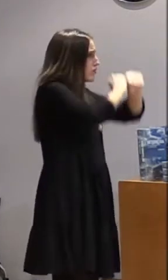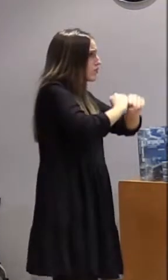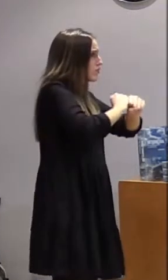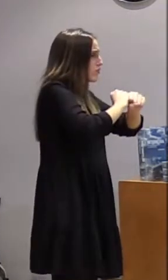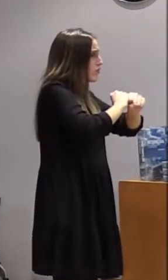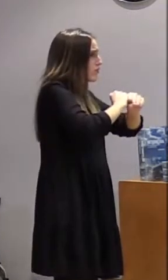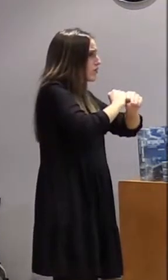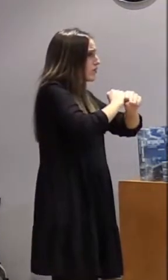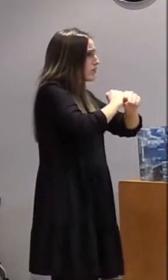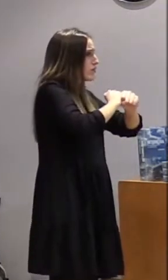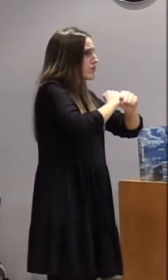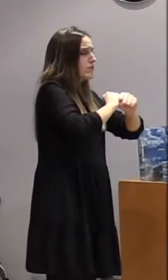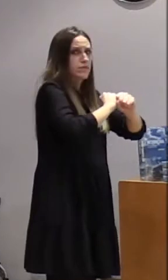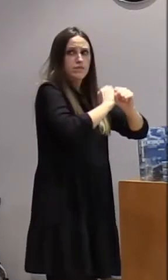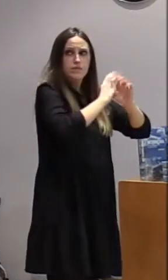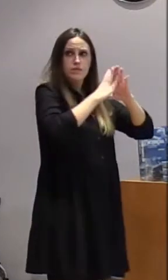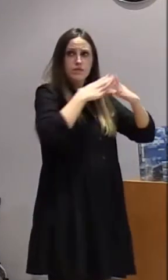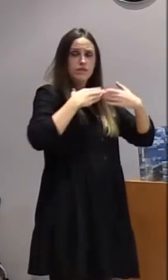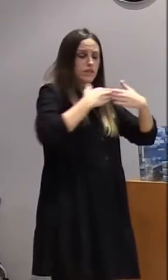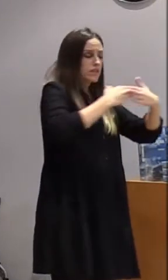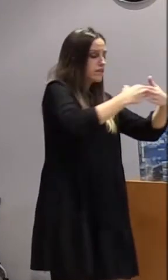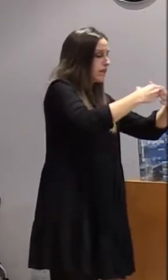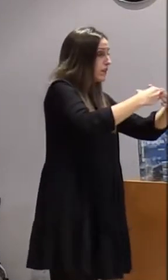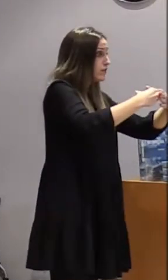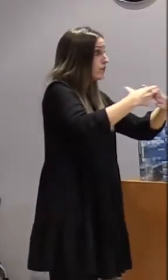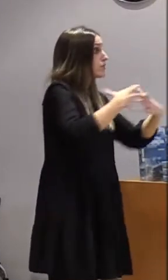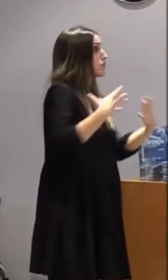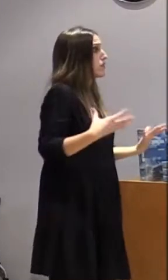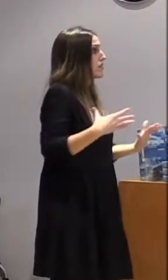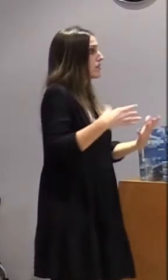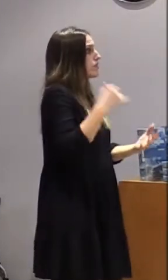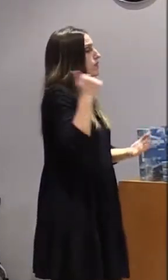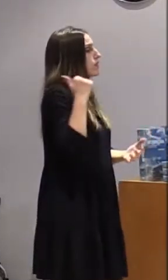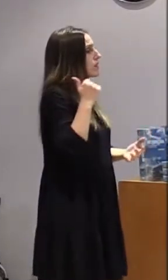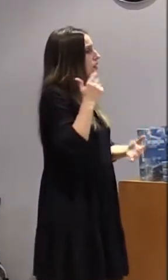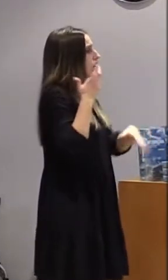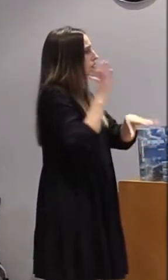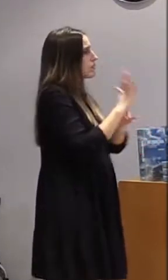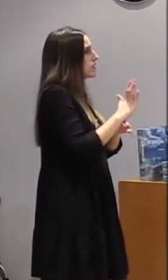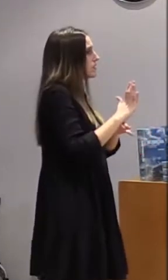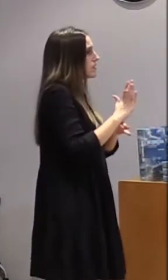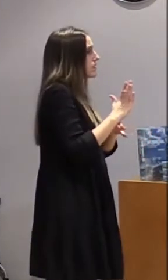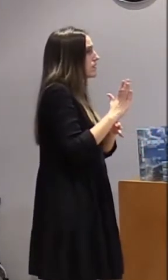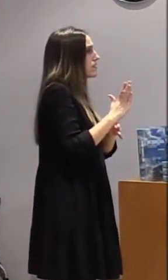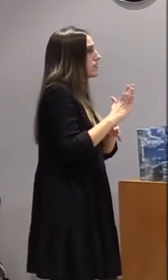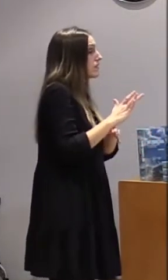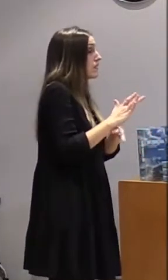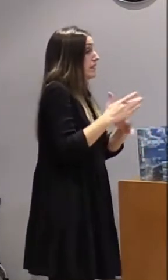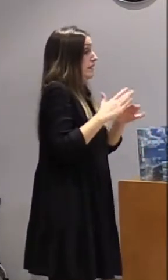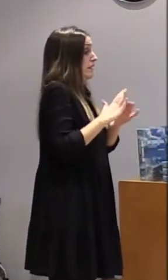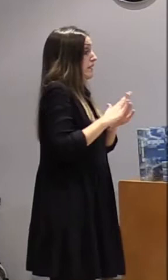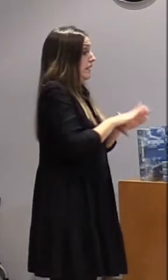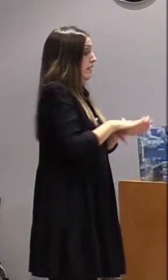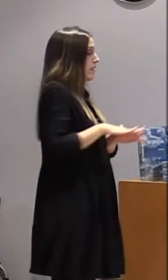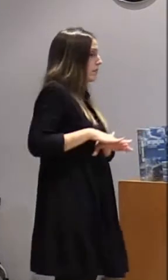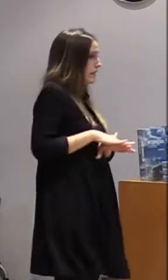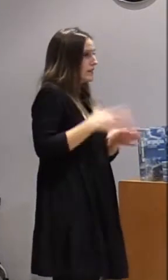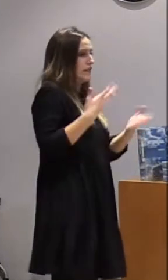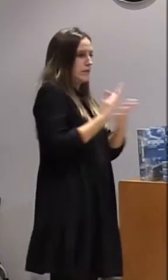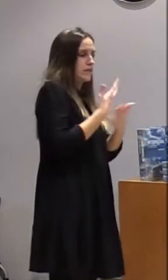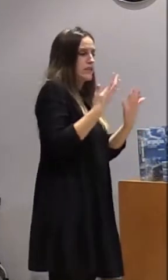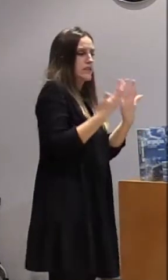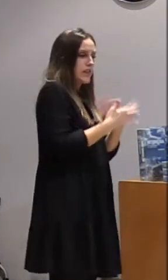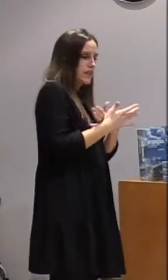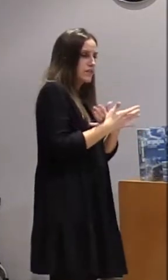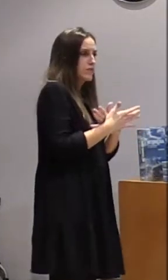de la ciudad, va alejándose. Por tanto, lo que aquí nos está representando el Greco, aparte del propio misticismo que él usaba